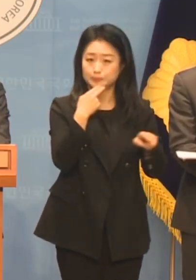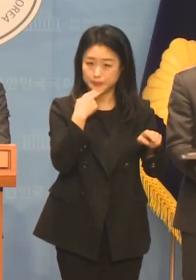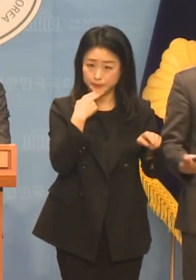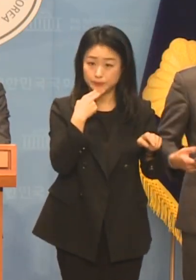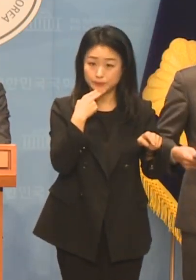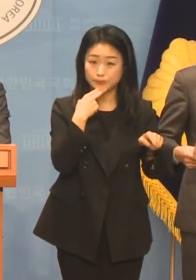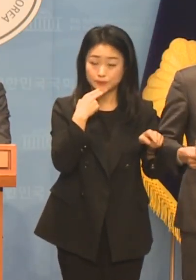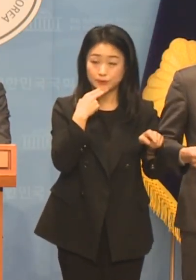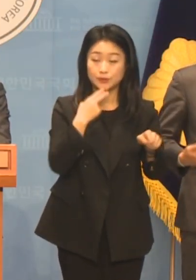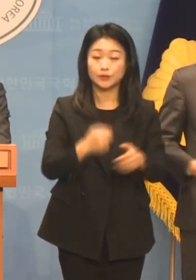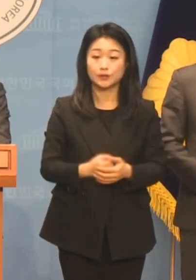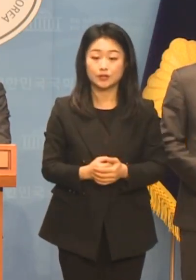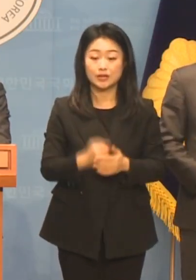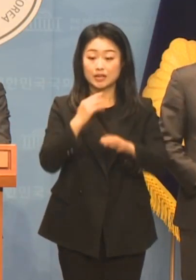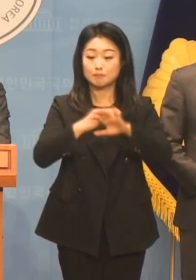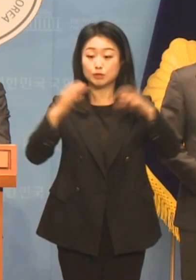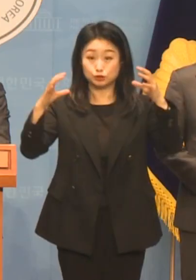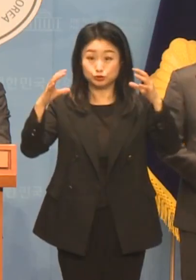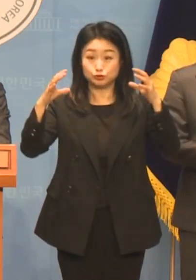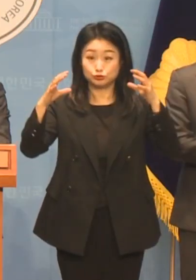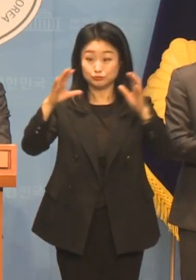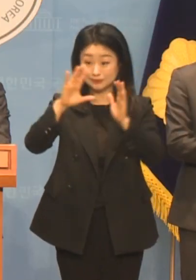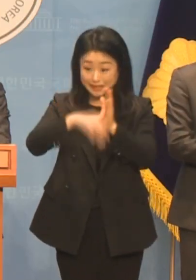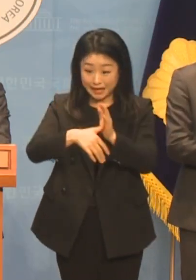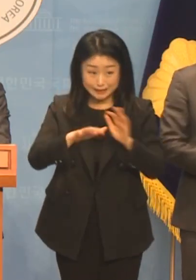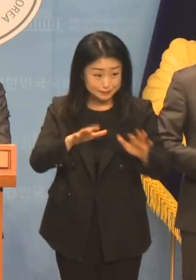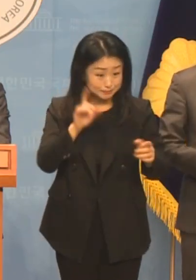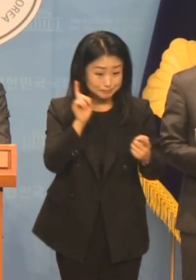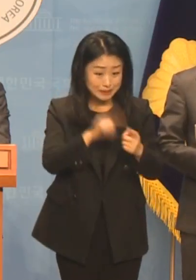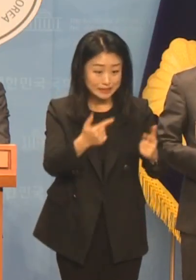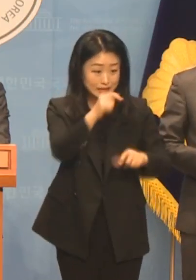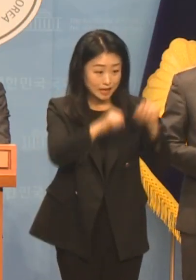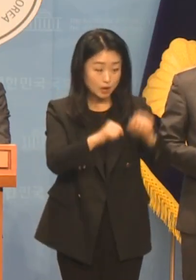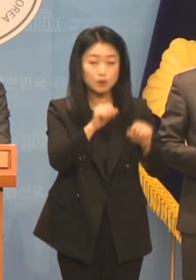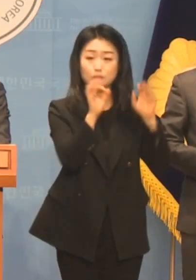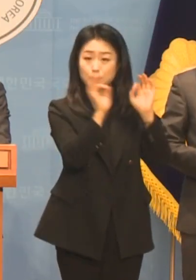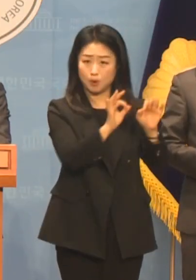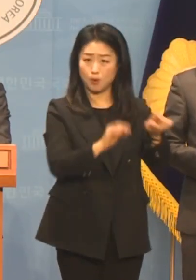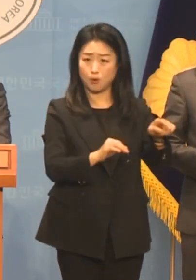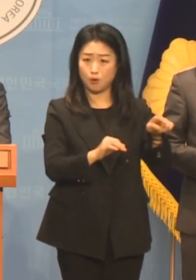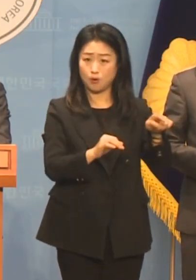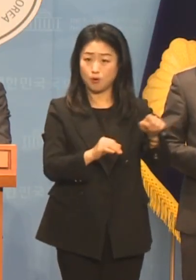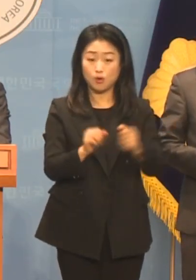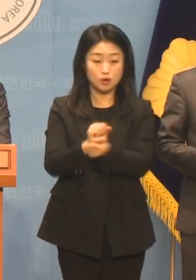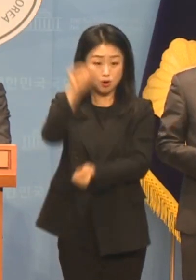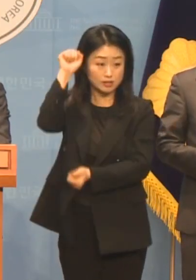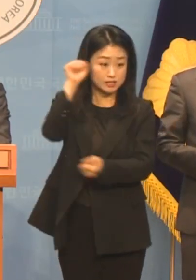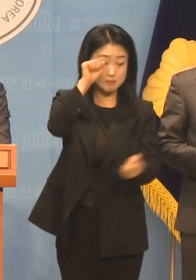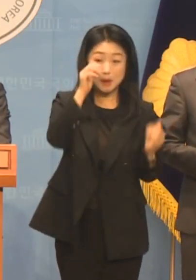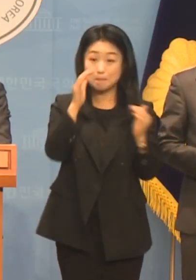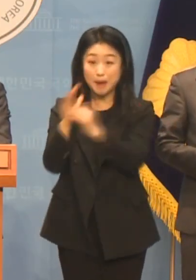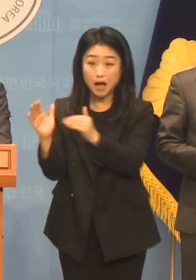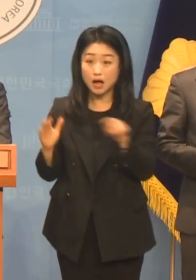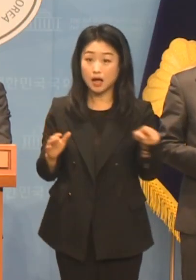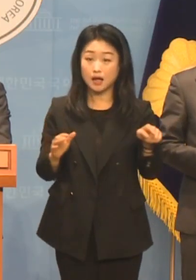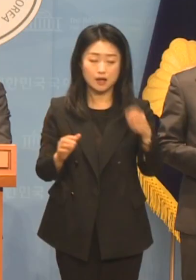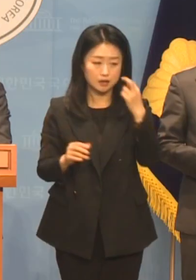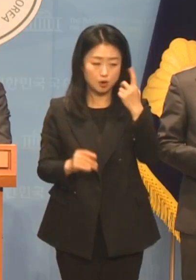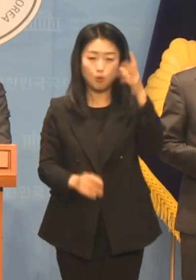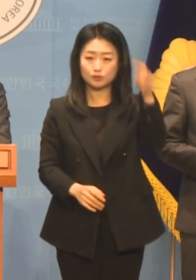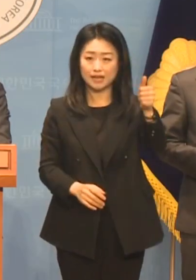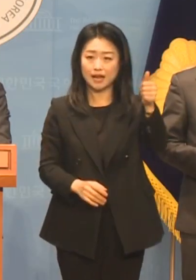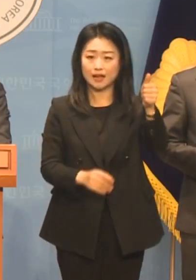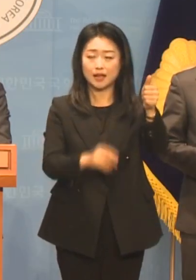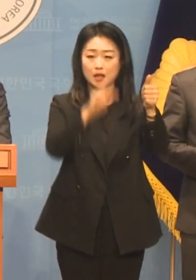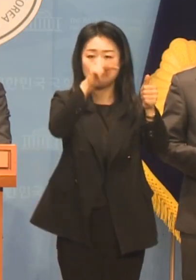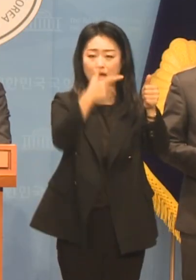없습니다. 민주주의 시대에 있을 수 없는 일입니다. 영장 집행을 막는데 박종준 경호처장이 앞장서고